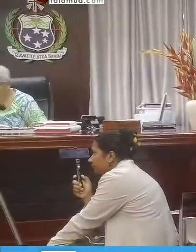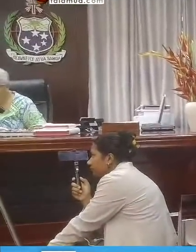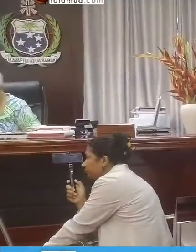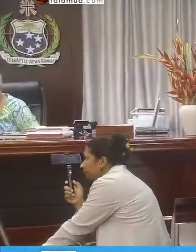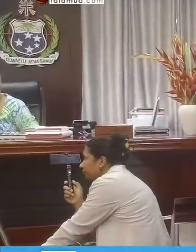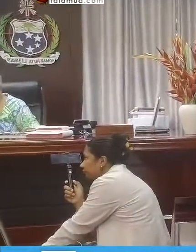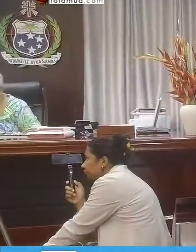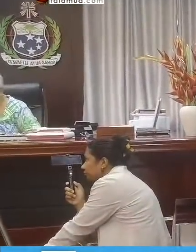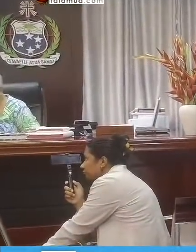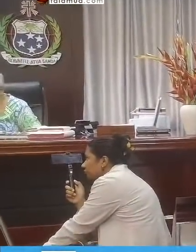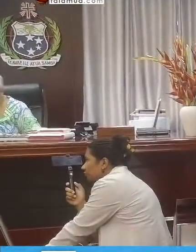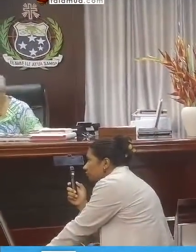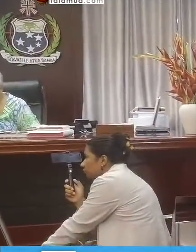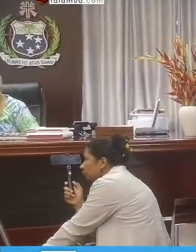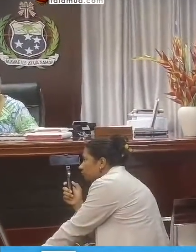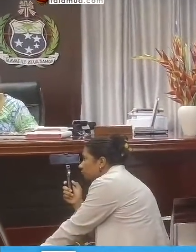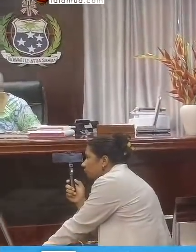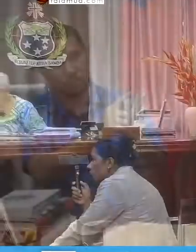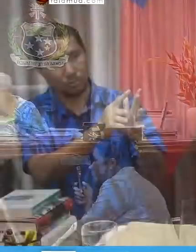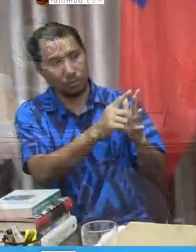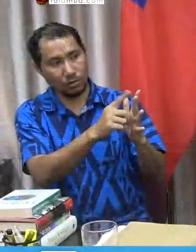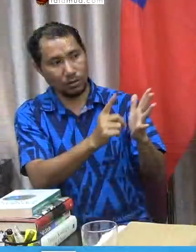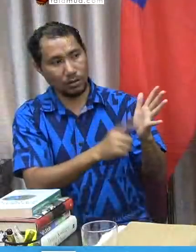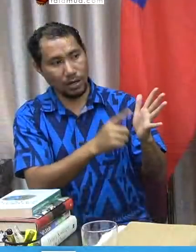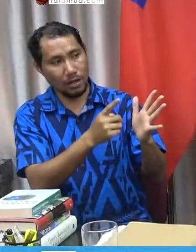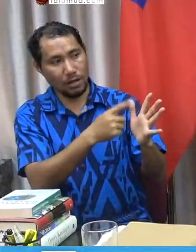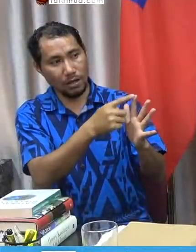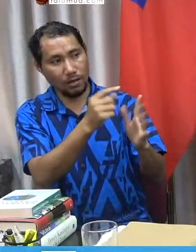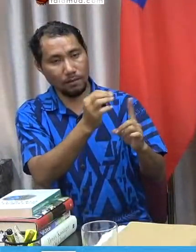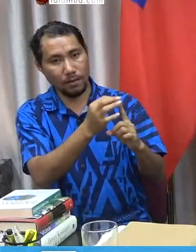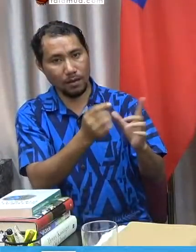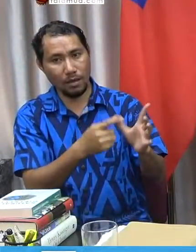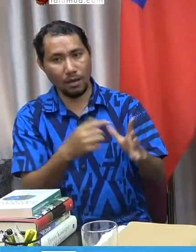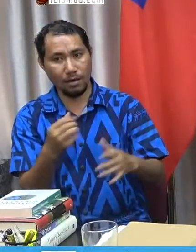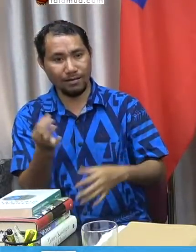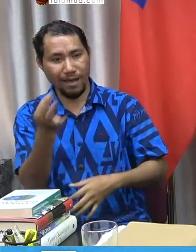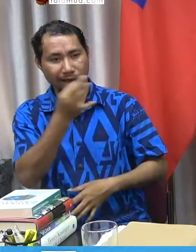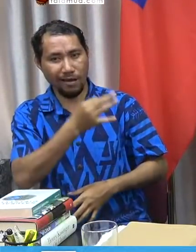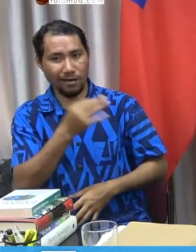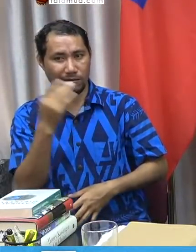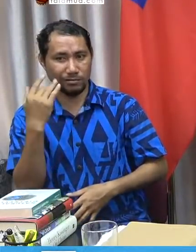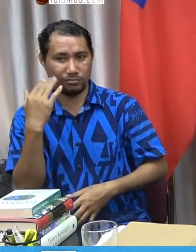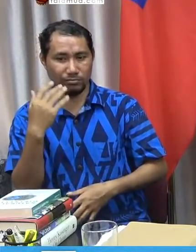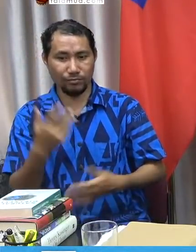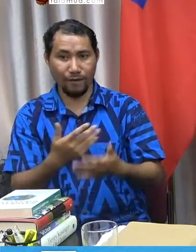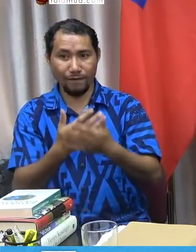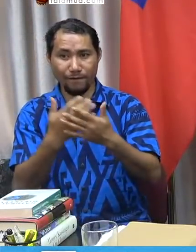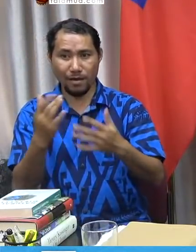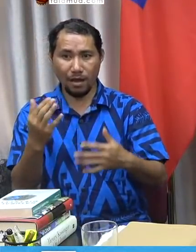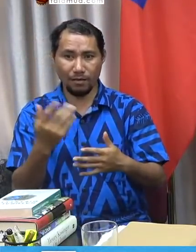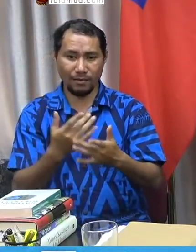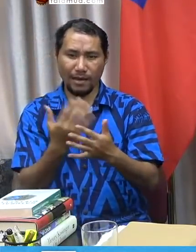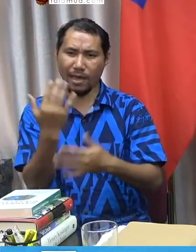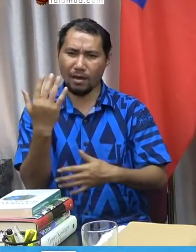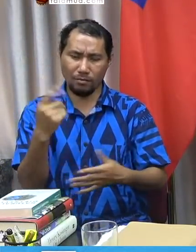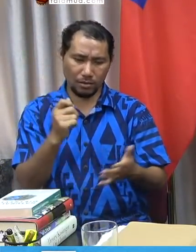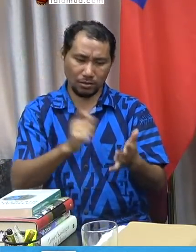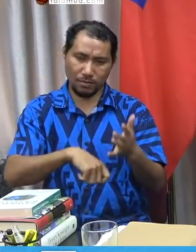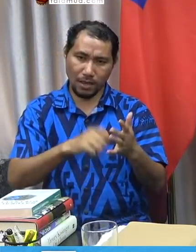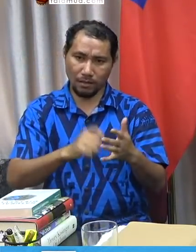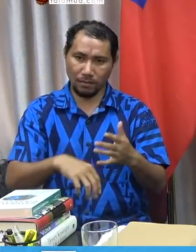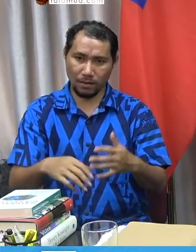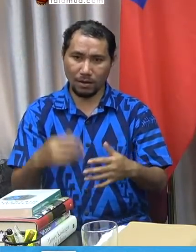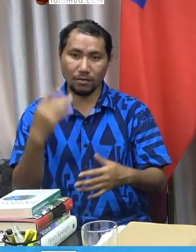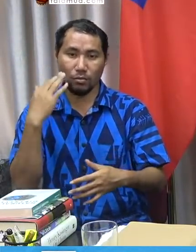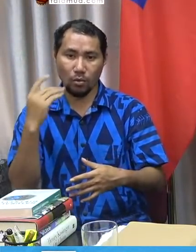afia fo e batu o ta vale fa mo ia o le mato o mai o le whainga wha vai sa e